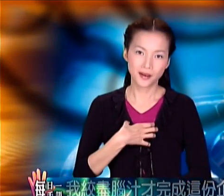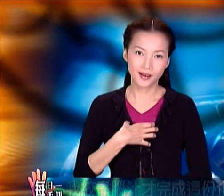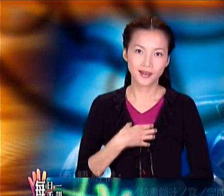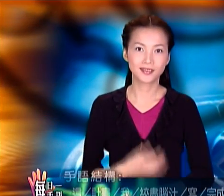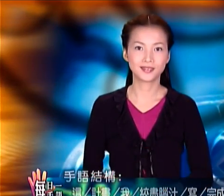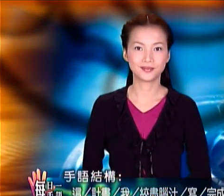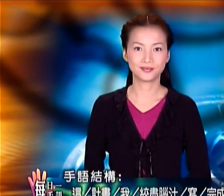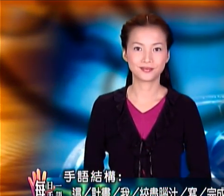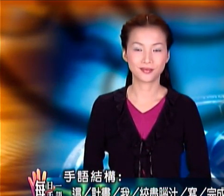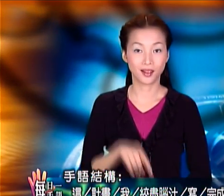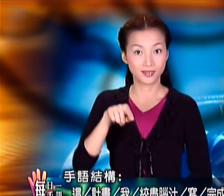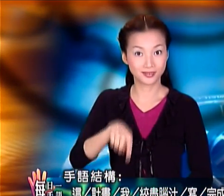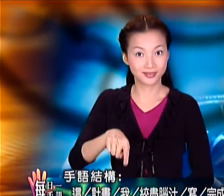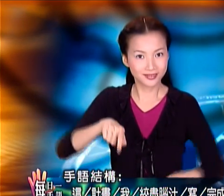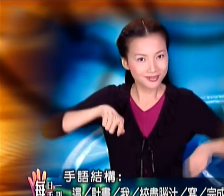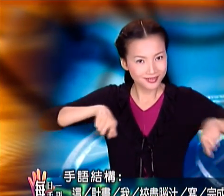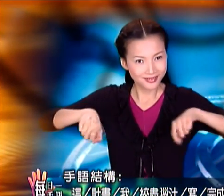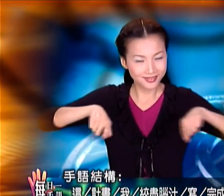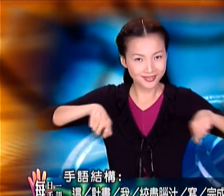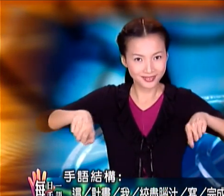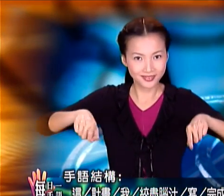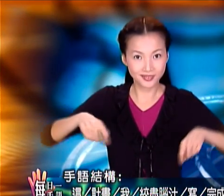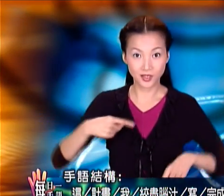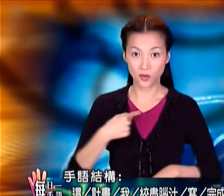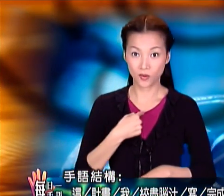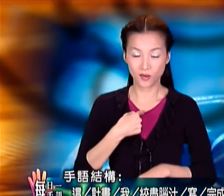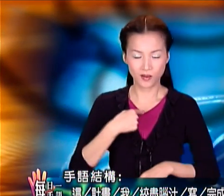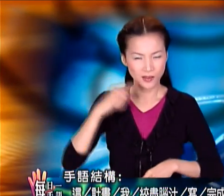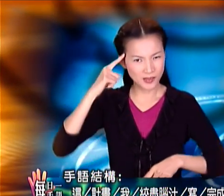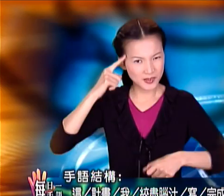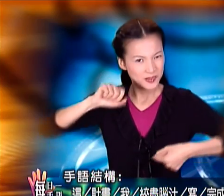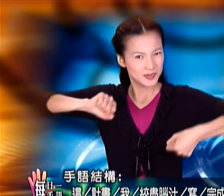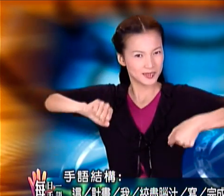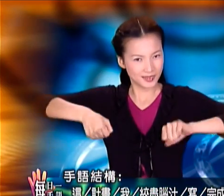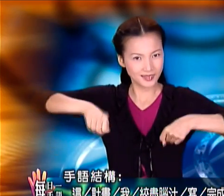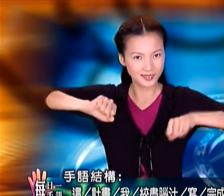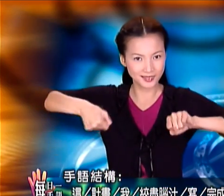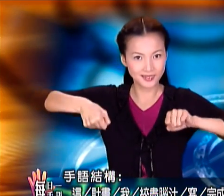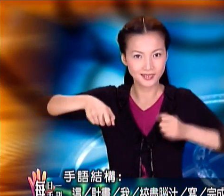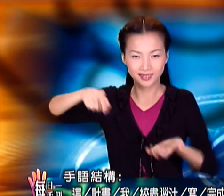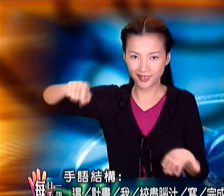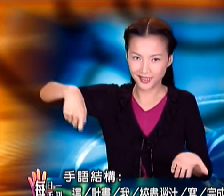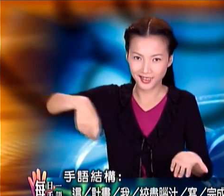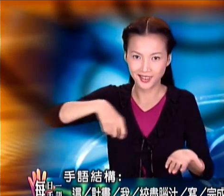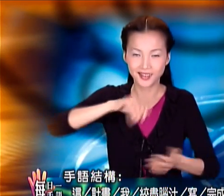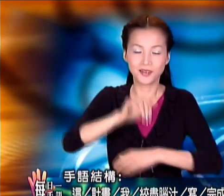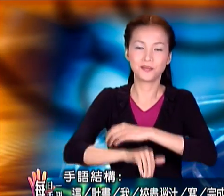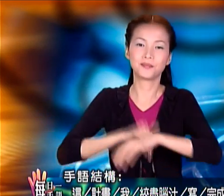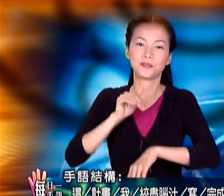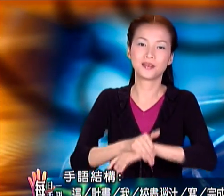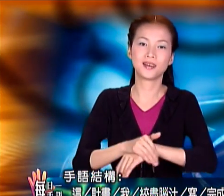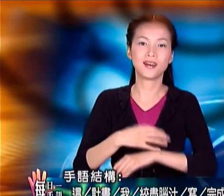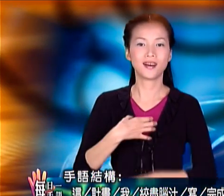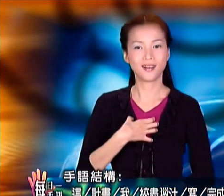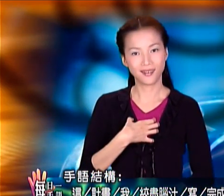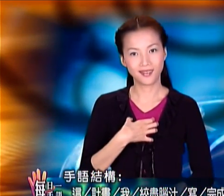是：这计划，我绞尽脑汁写完成喘。